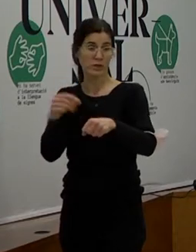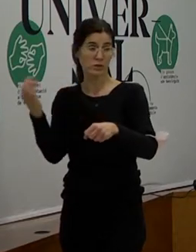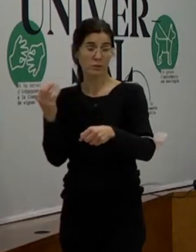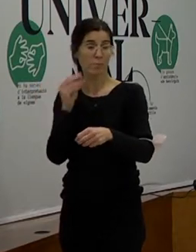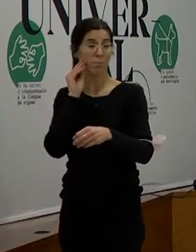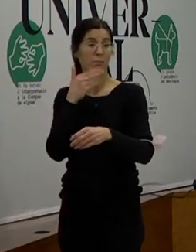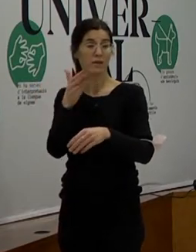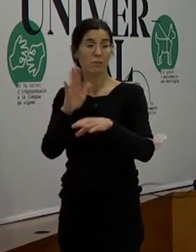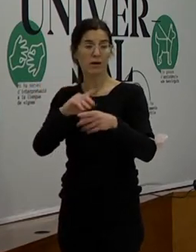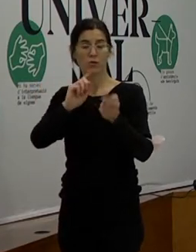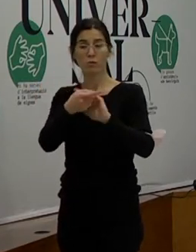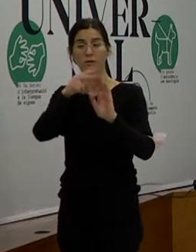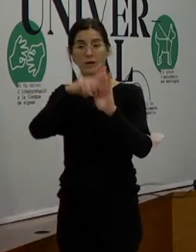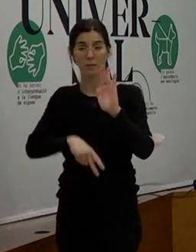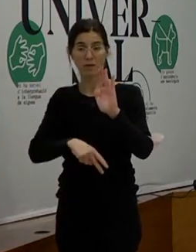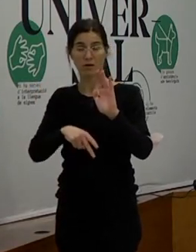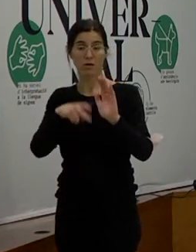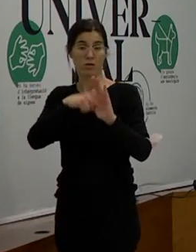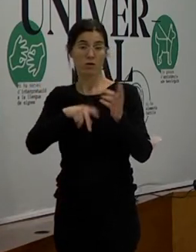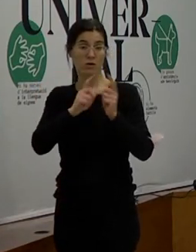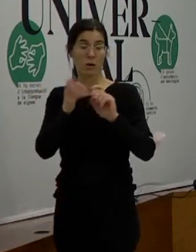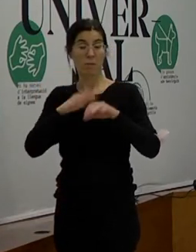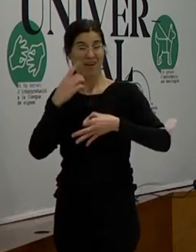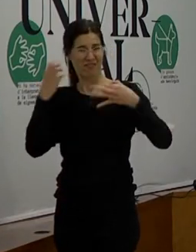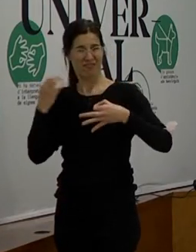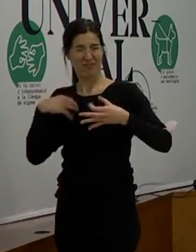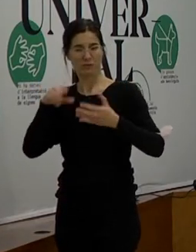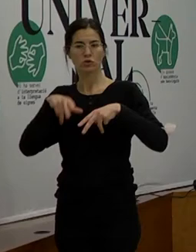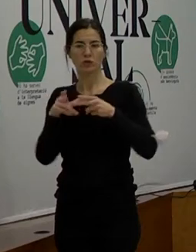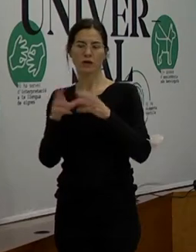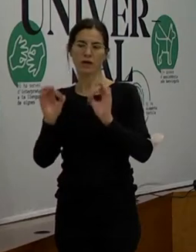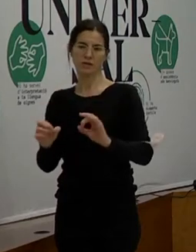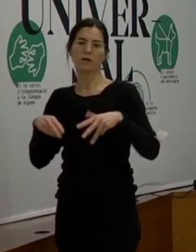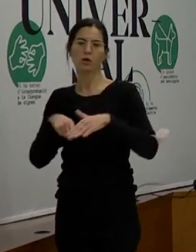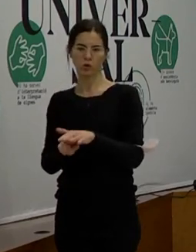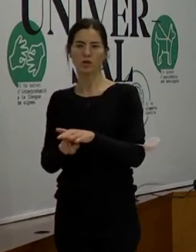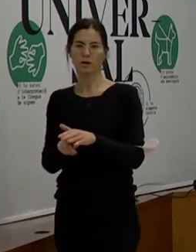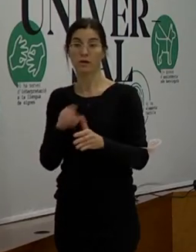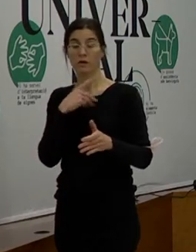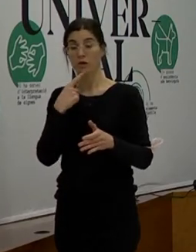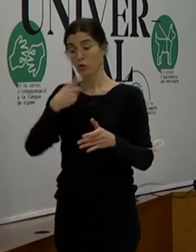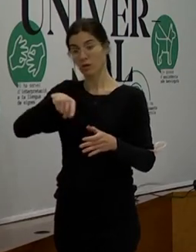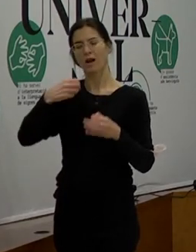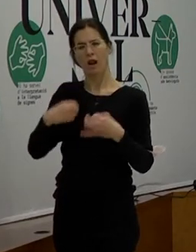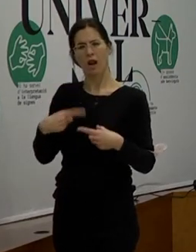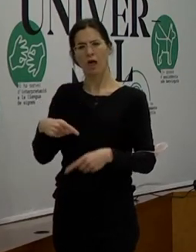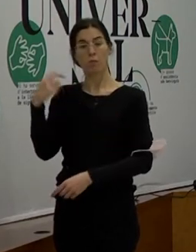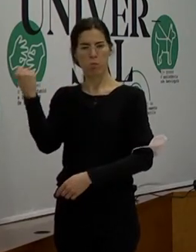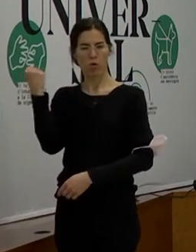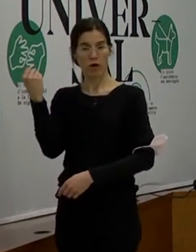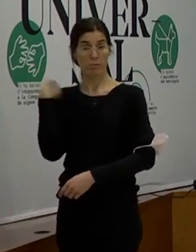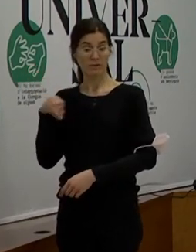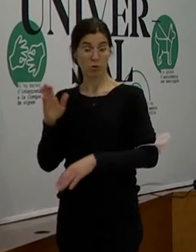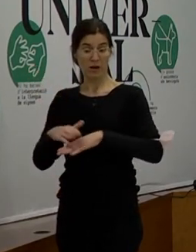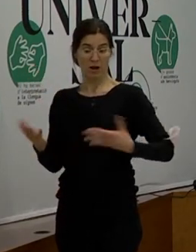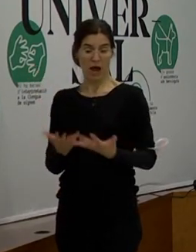canviïn la normativa per poder fer una societat realment inclusiva. O sigui, nosaltres tenim el poder de fomentar aquest